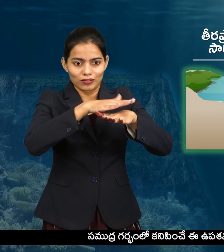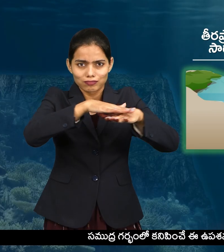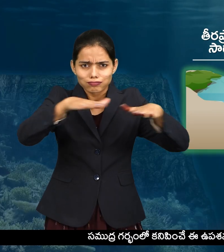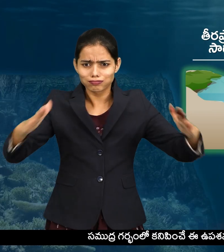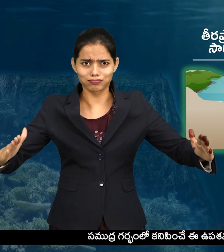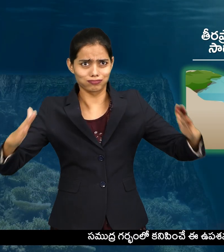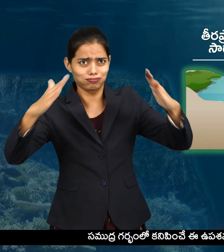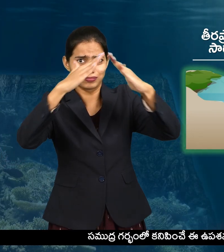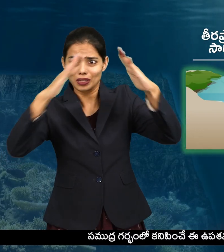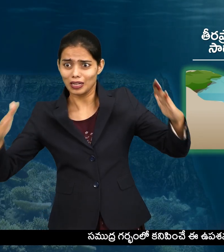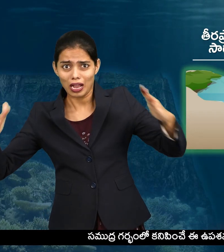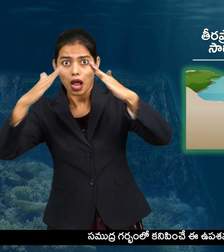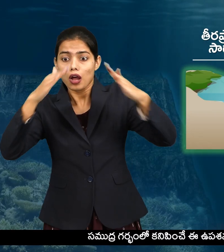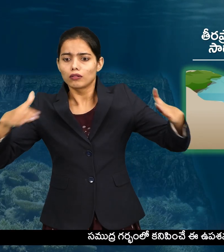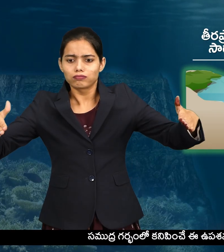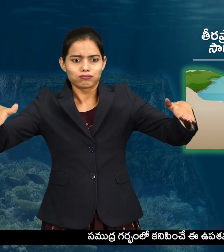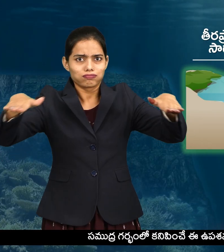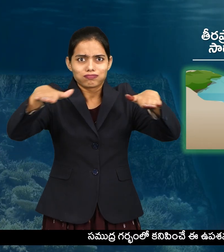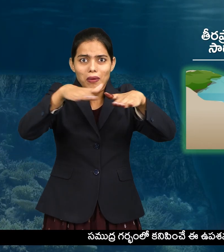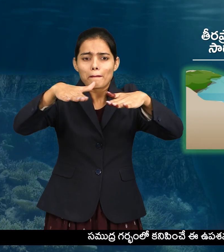సముద్ర ఉపశమనం అంటారు.